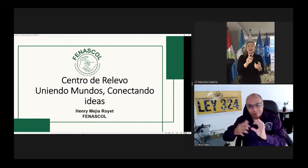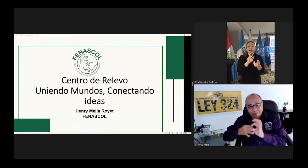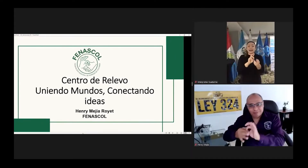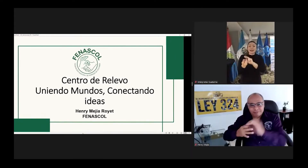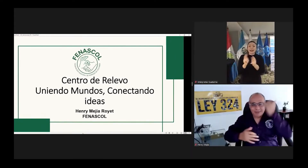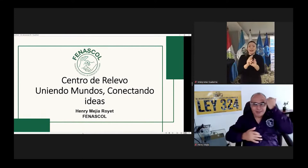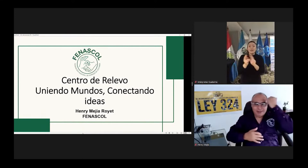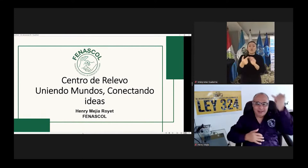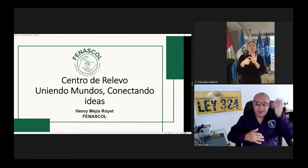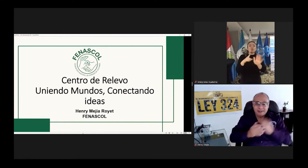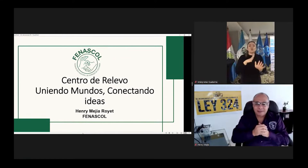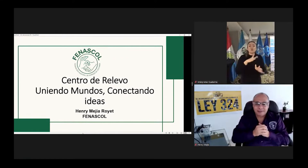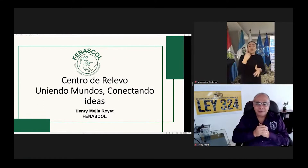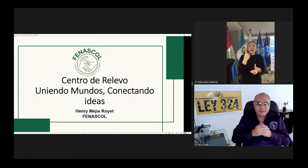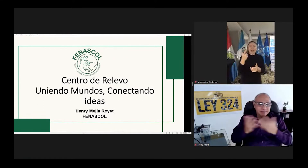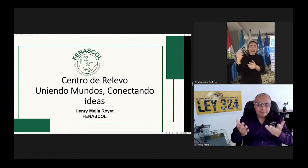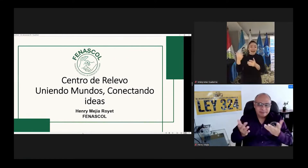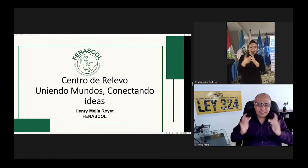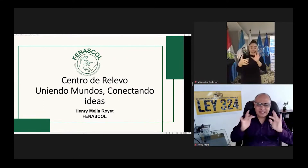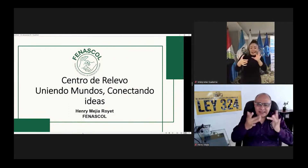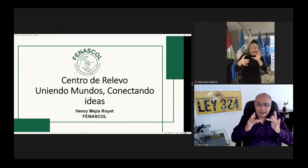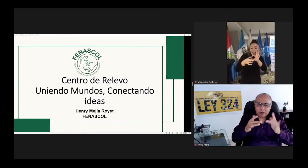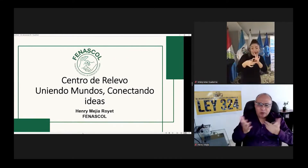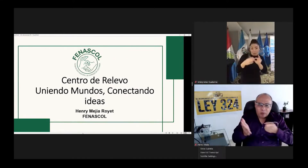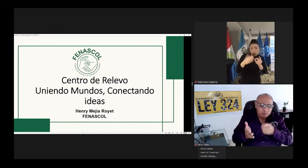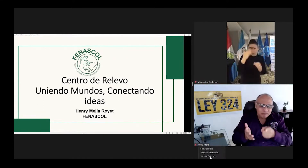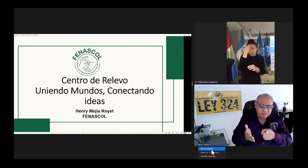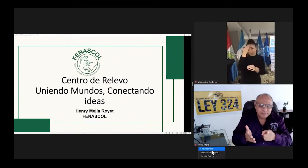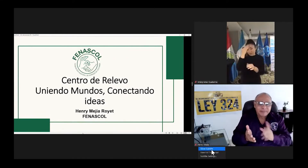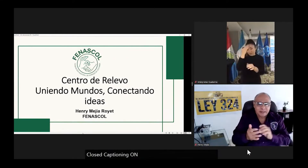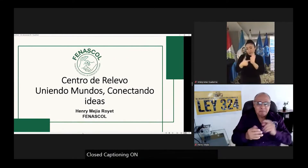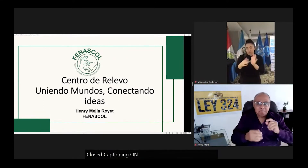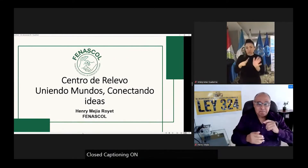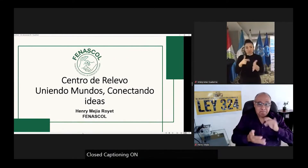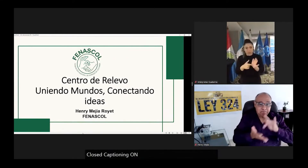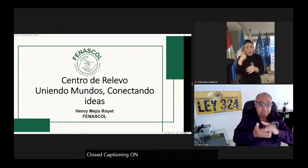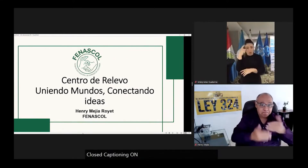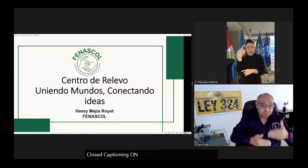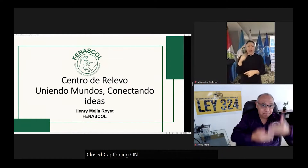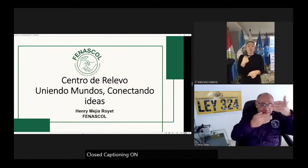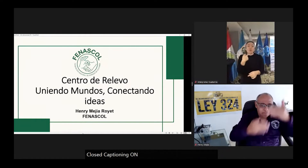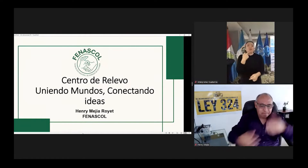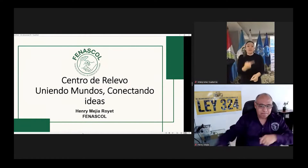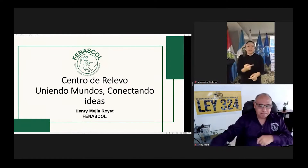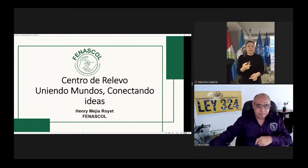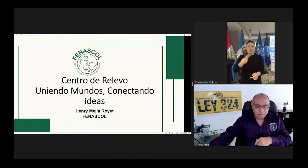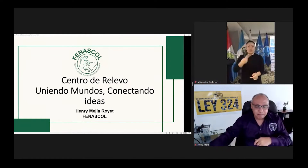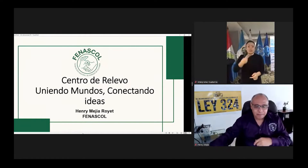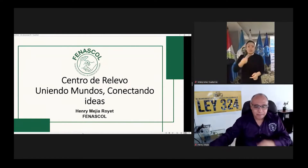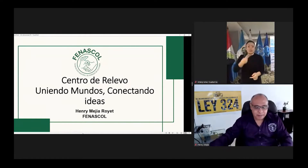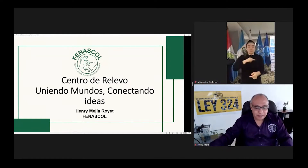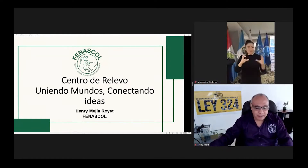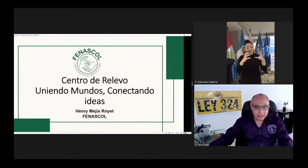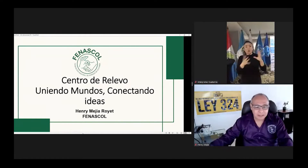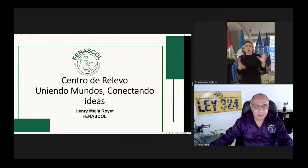aliado frente a esa conexión con el mundo. Como dice nuestro eslogan, uniendo mundos, conectando